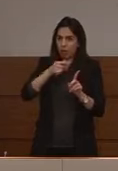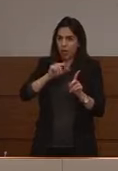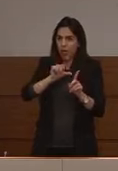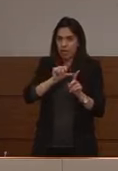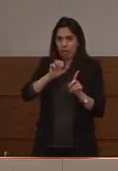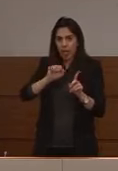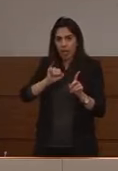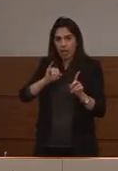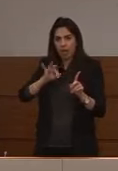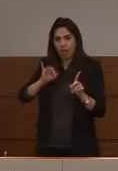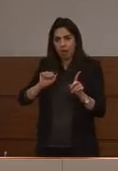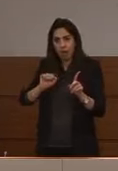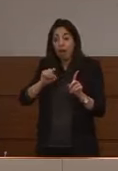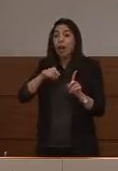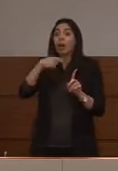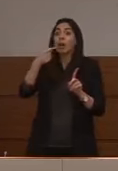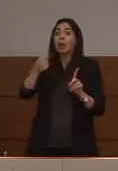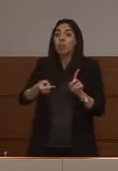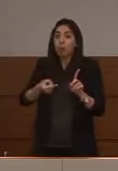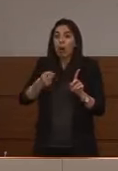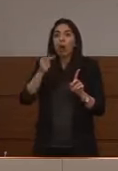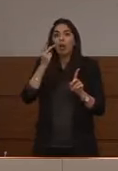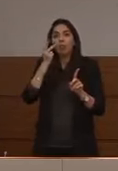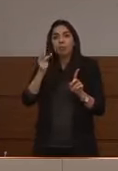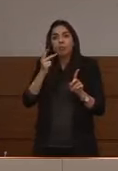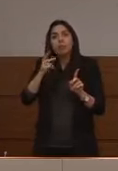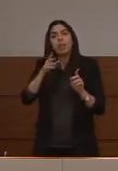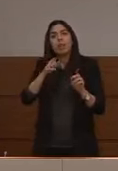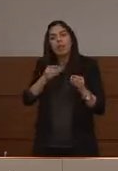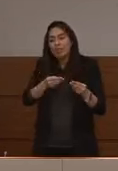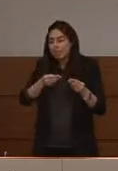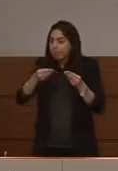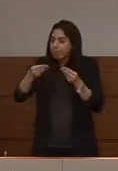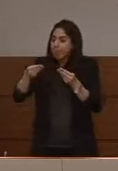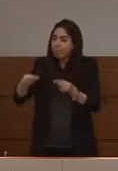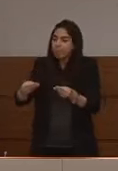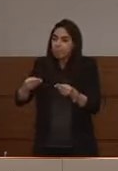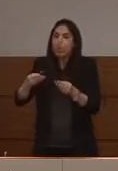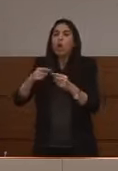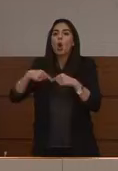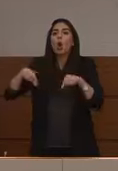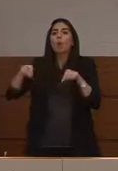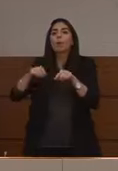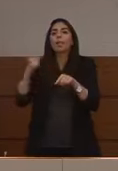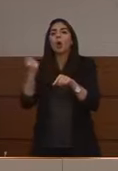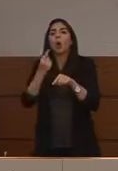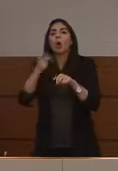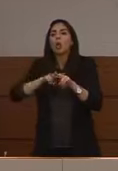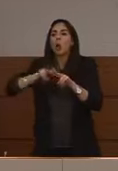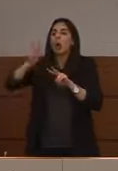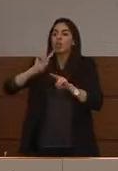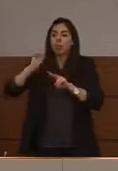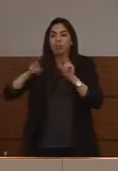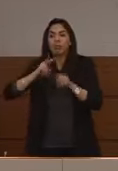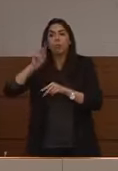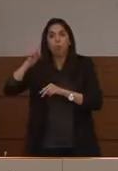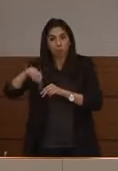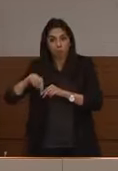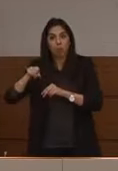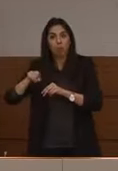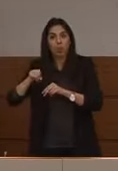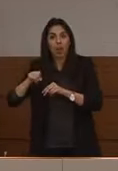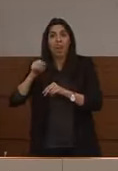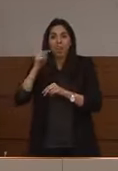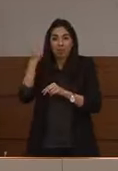poi trasferimento a un comitato unico nazionale ha esattamente lo scopo